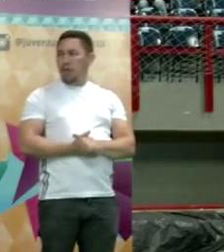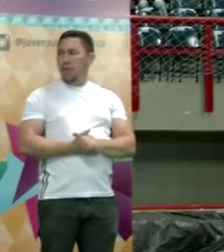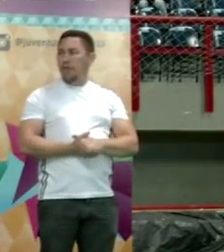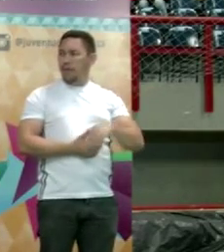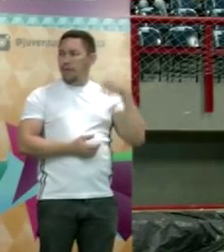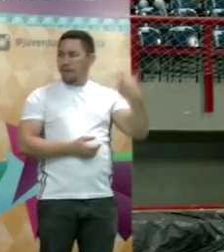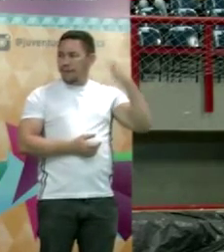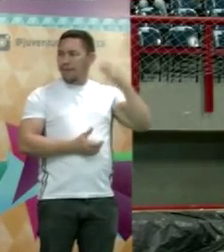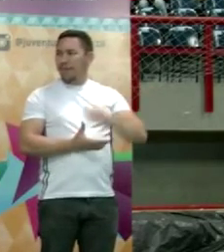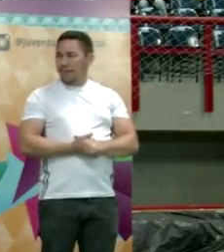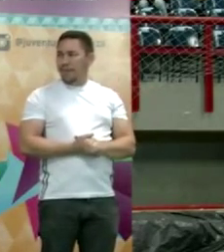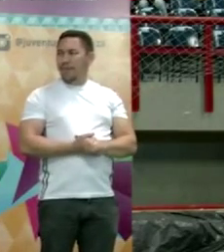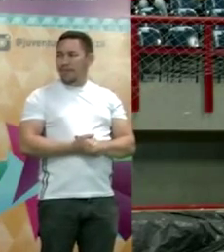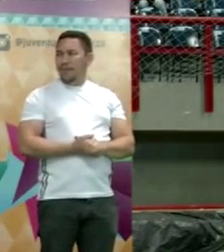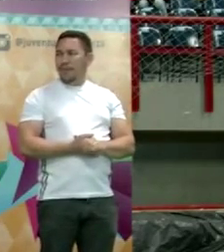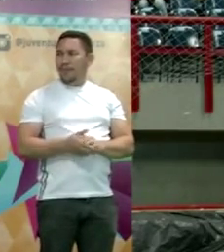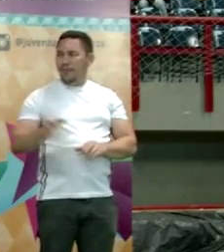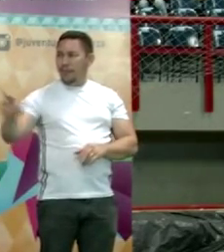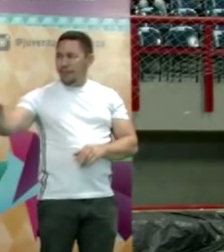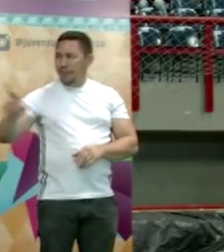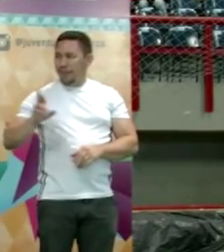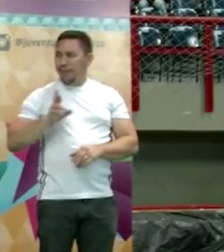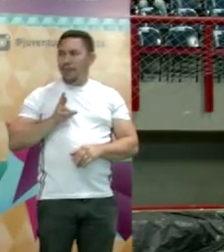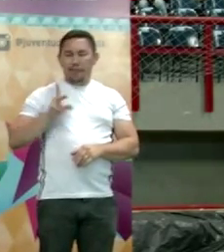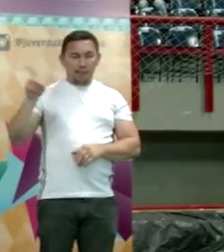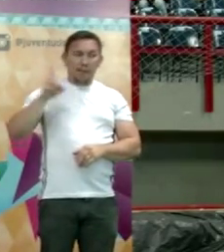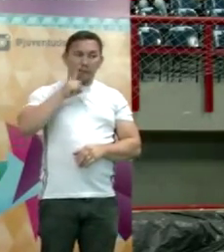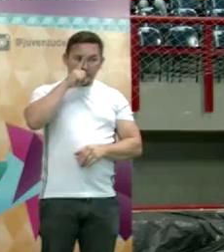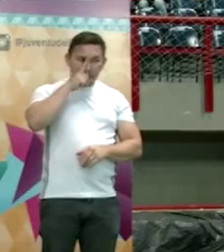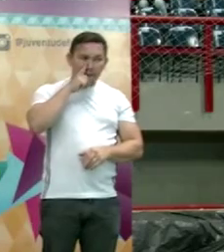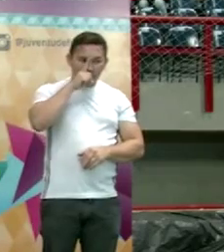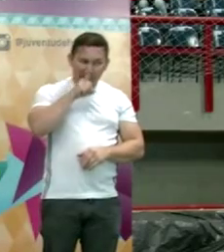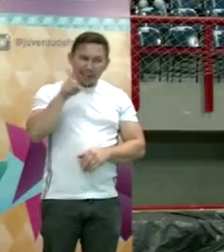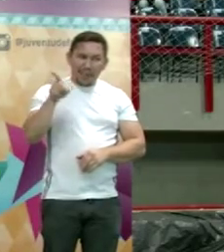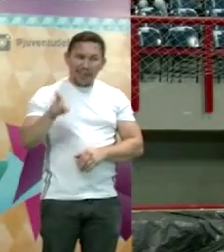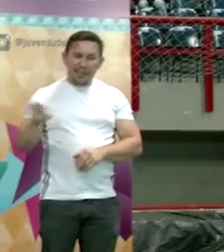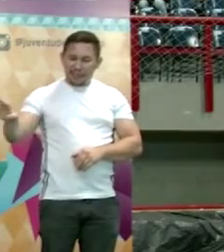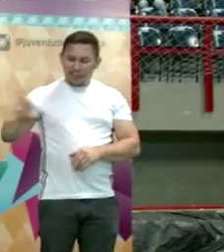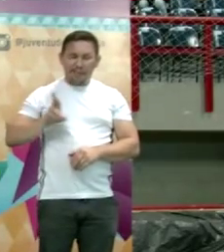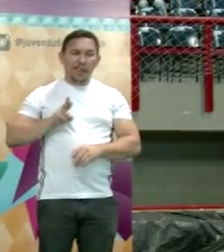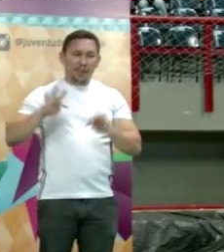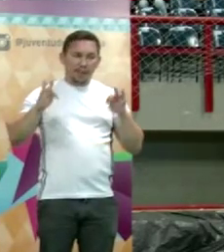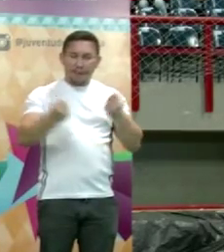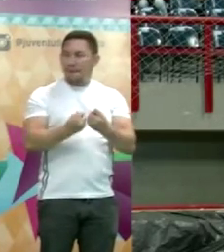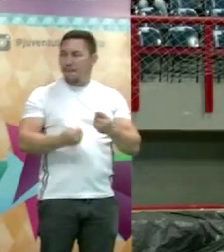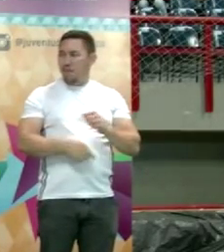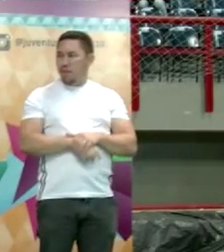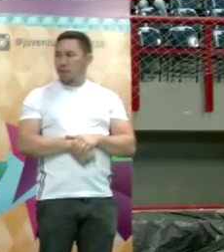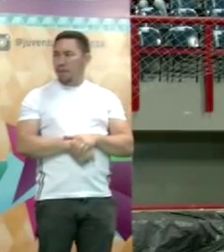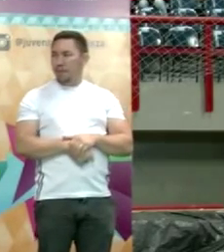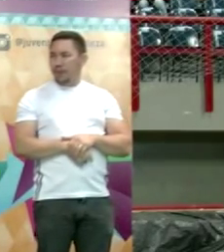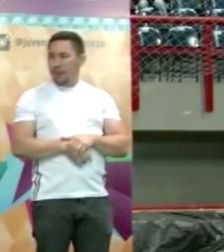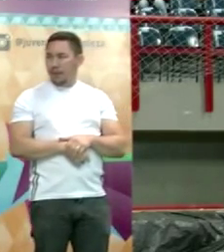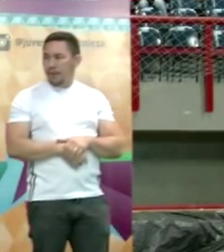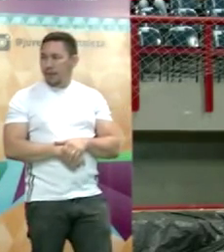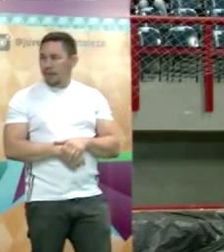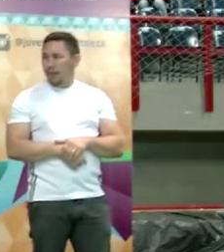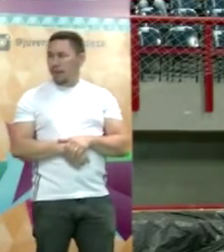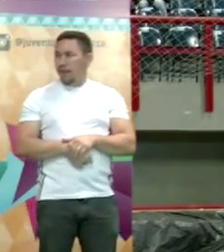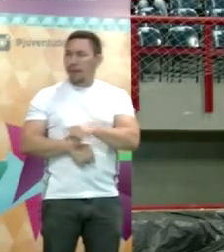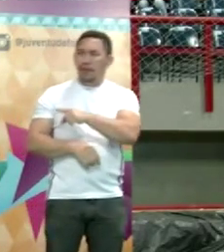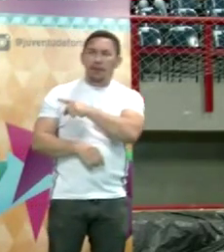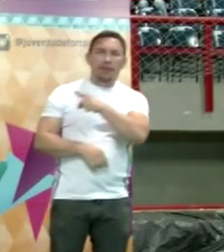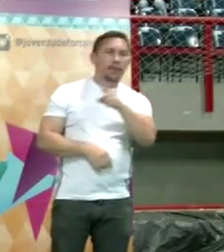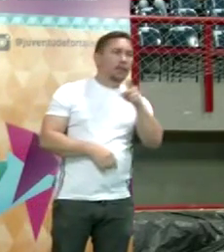Orra, meu filho. Cuidado com esse rapaz, gente. Responde tudo. Deixa eu lhe dizer uma coisa. Se aqui